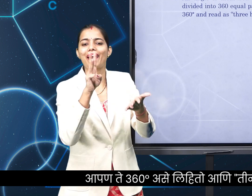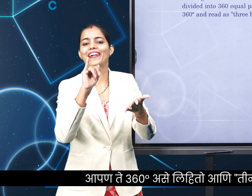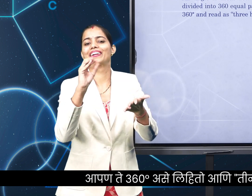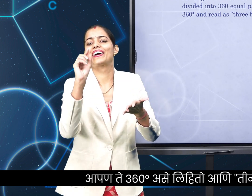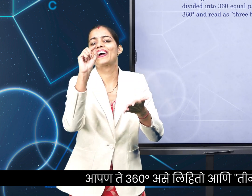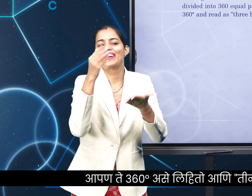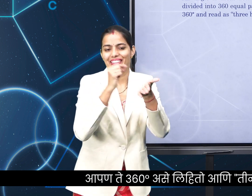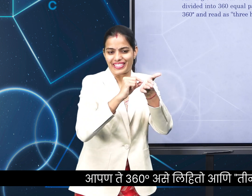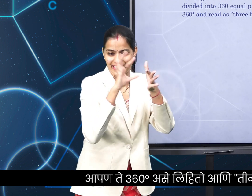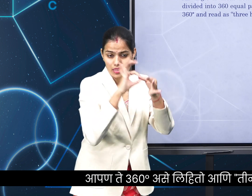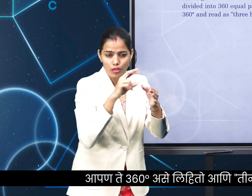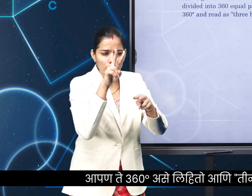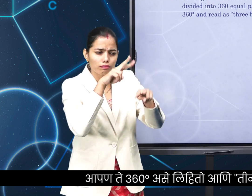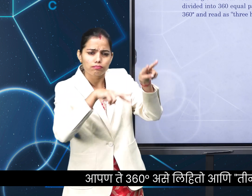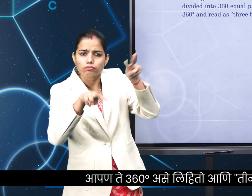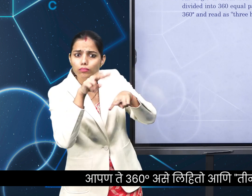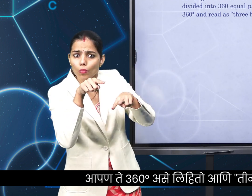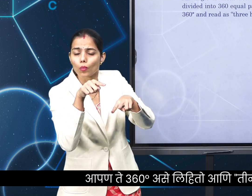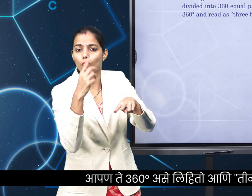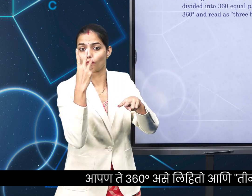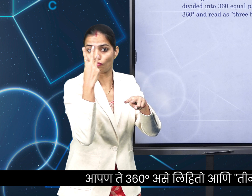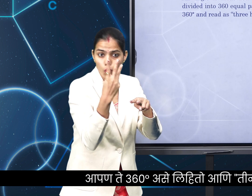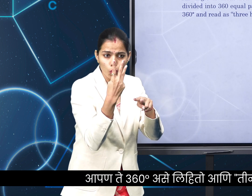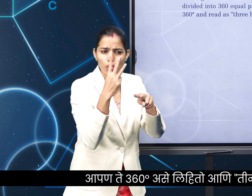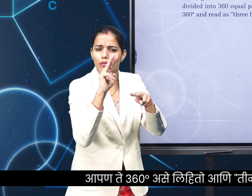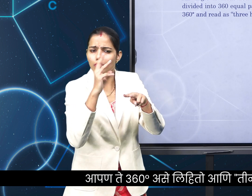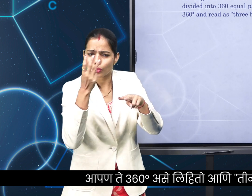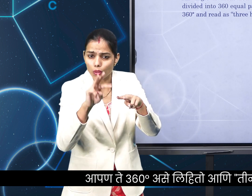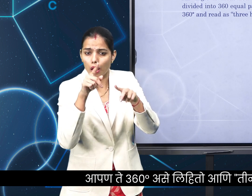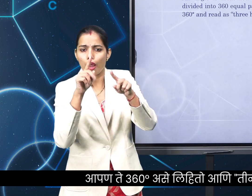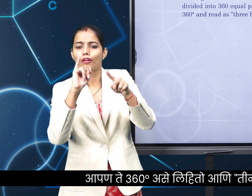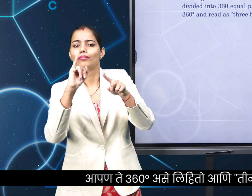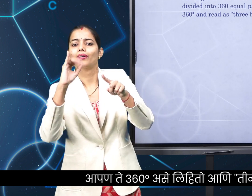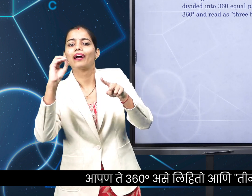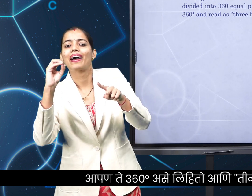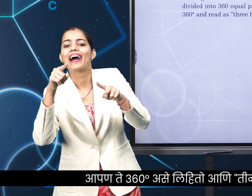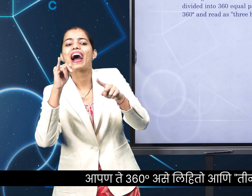आपण ते 360 अंश असे लिहितो आणि 360 अंश असे वाचतो.